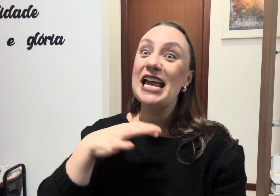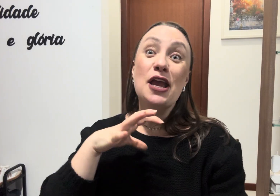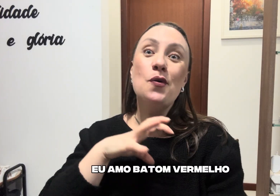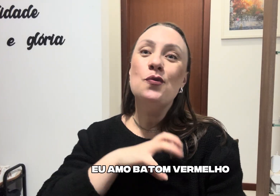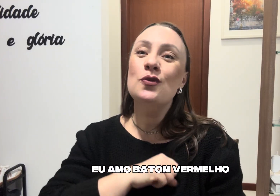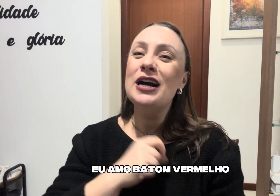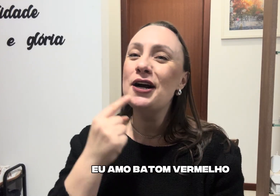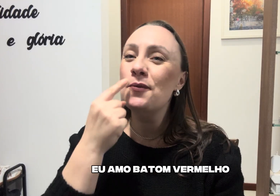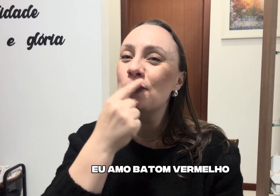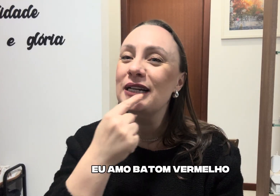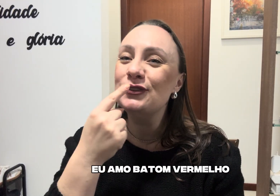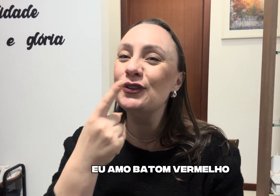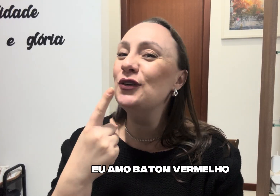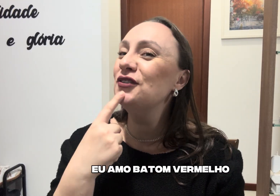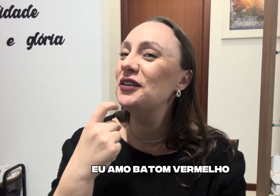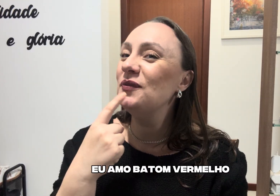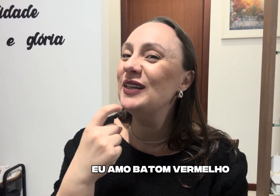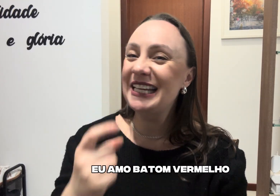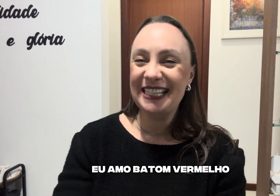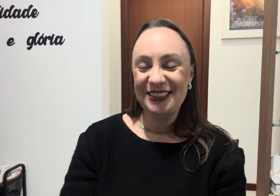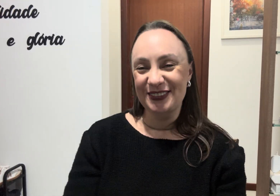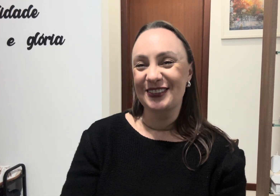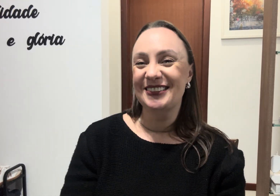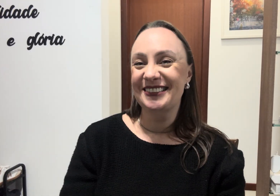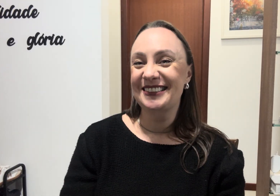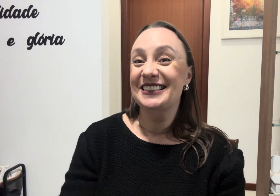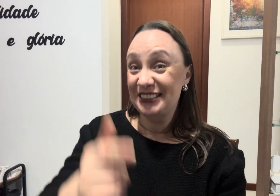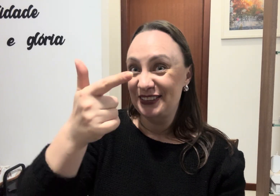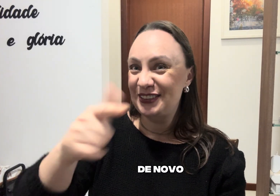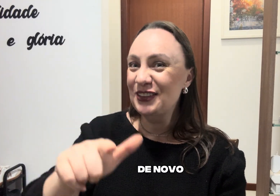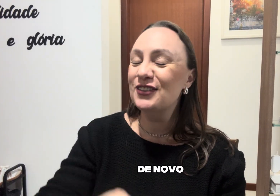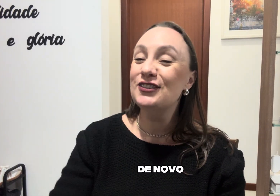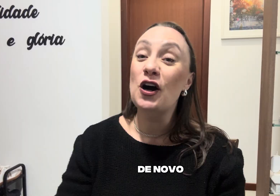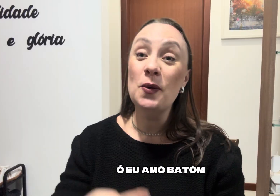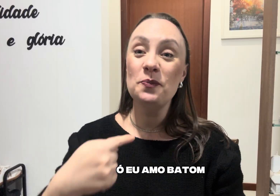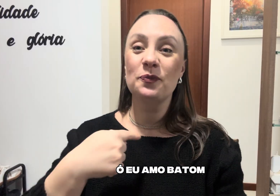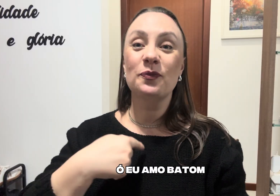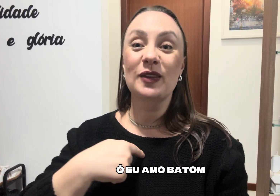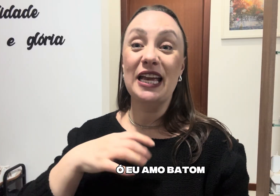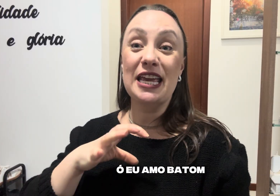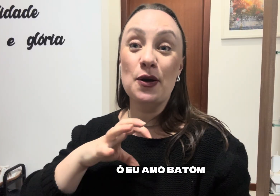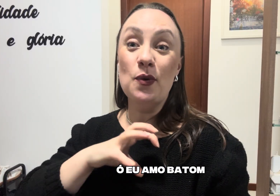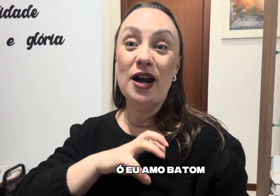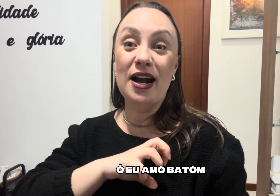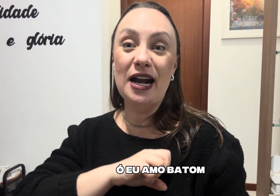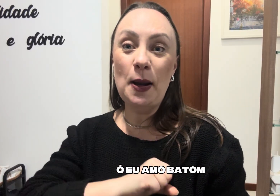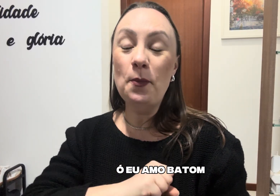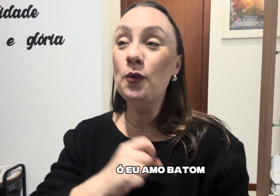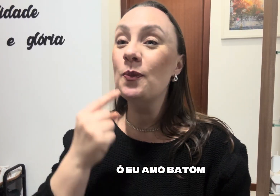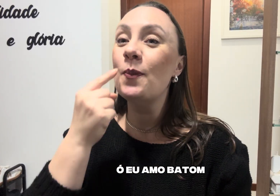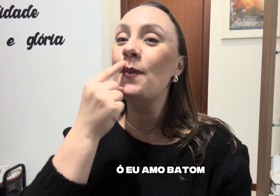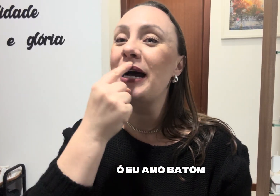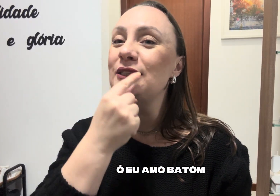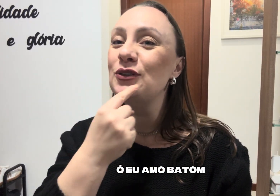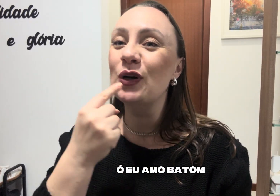eu amo batom vermelho. De novo, ó, eu amo